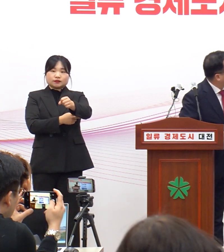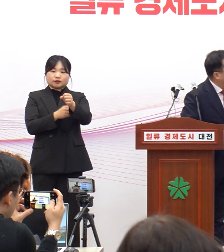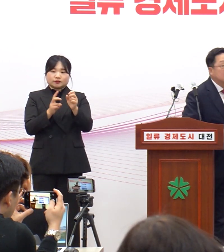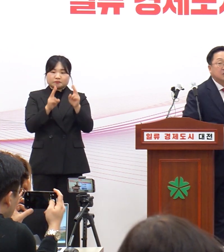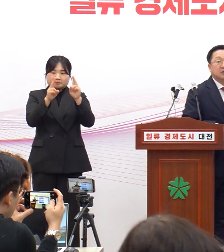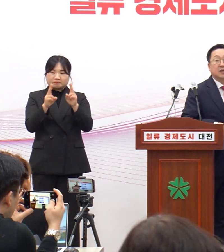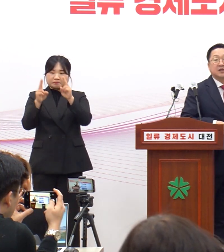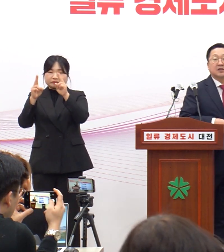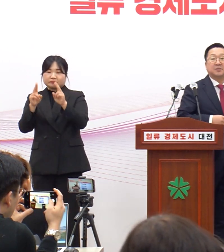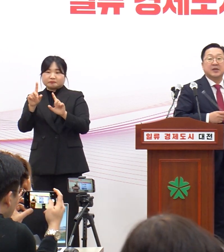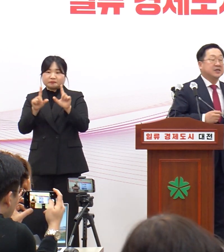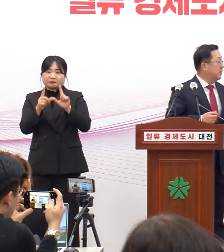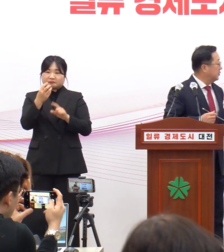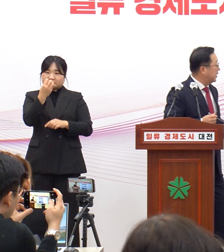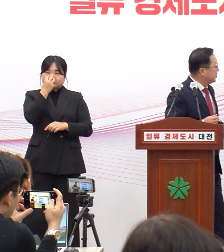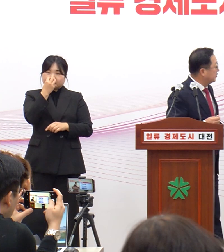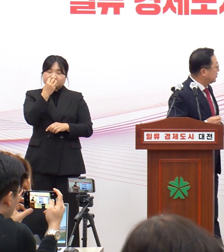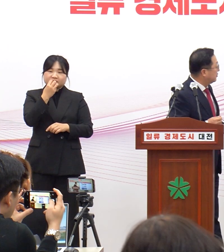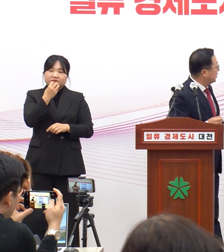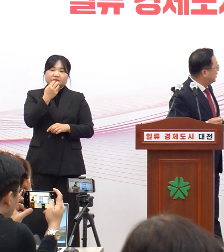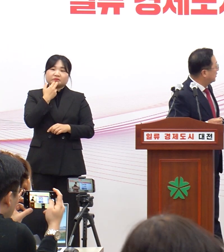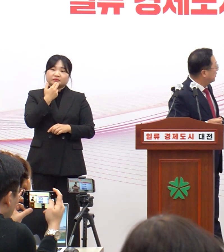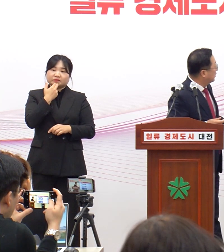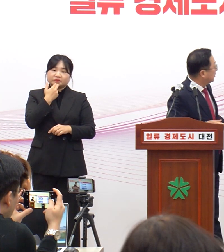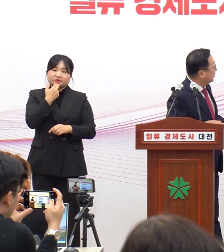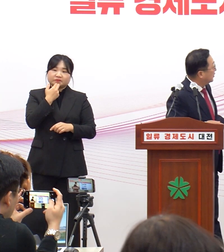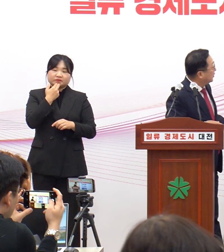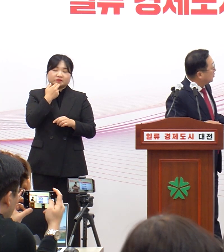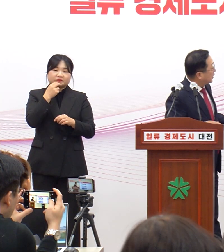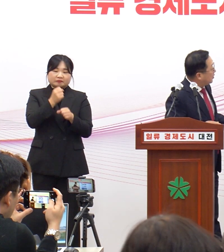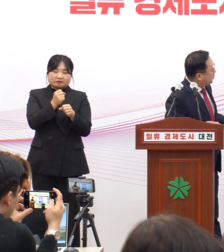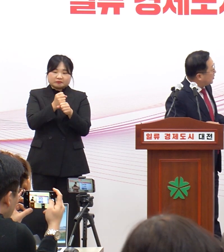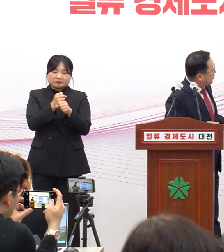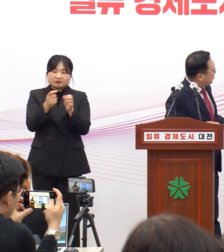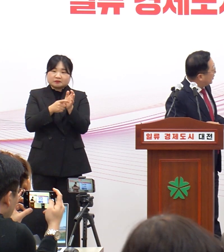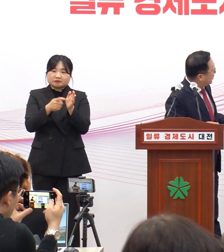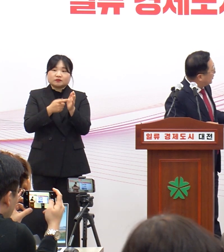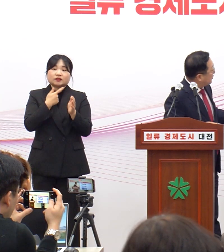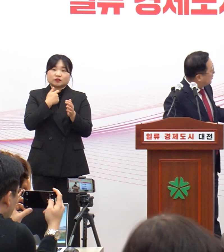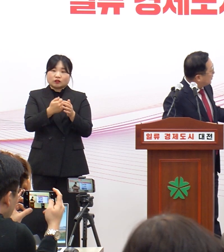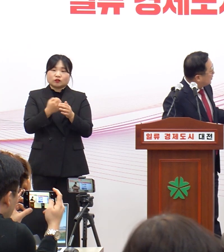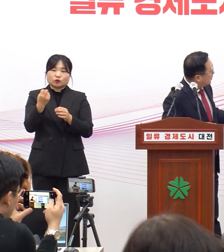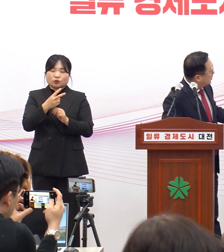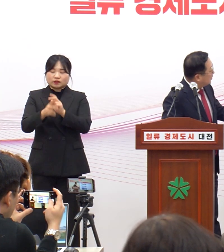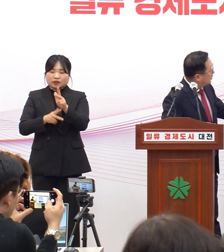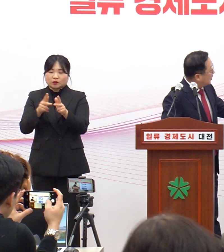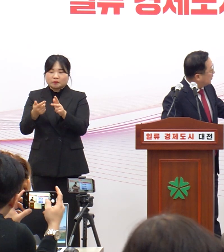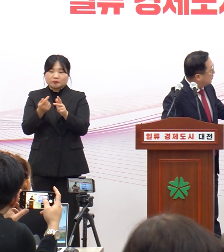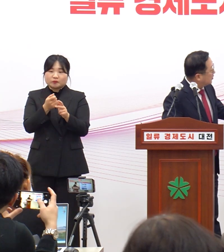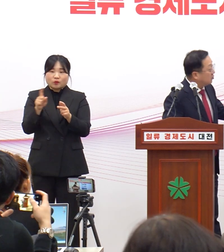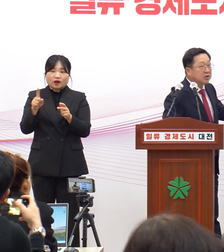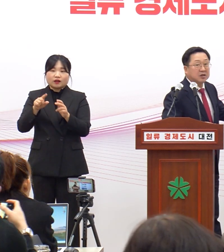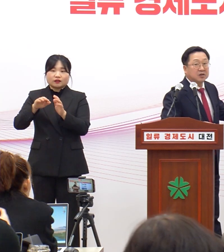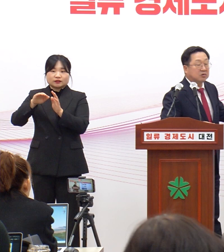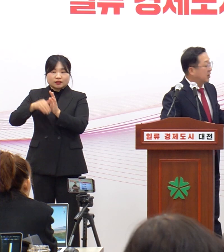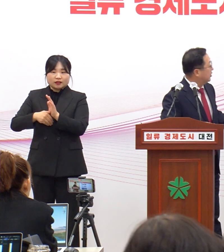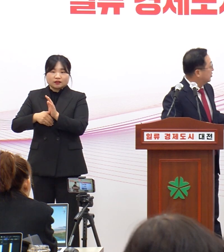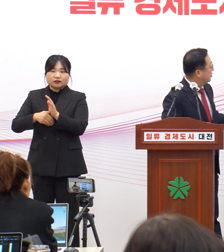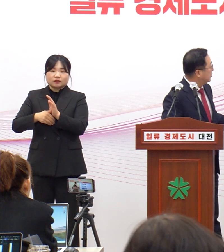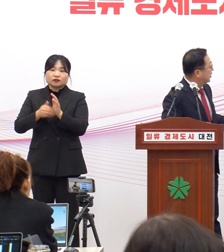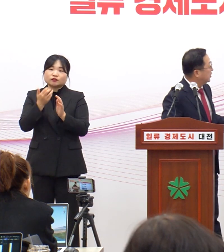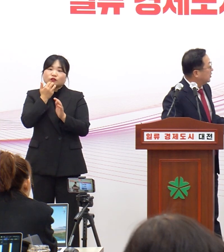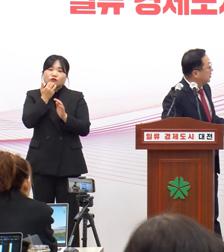식으로 그 당시 급한 시대에 많이 적었습니다. 또 산업화 시기에 사실은 이 다리들이 서울 같은